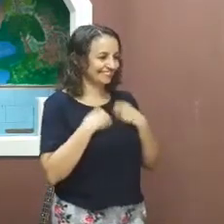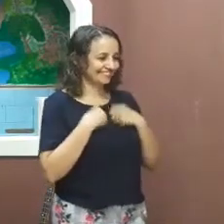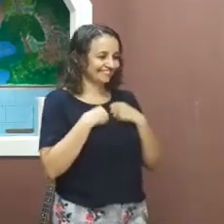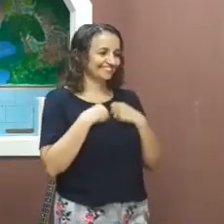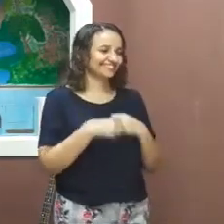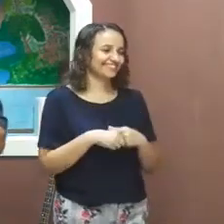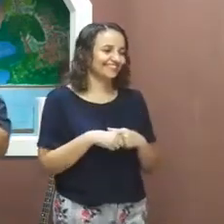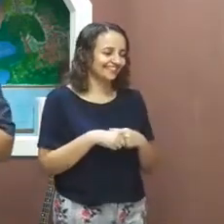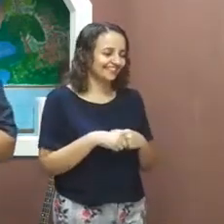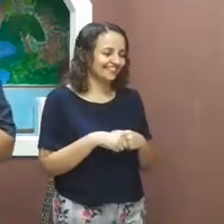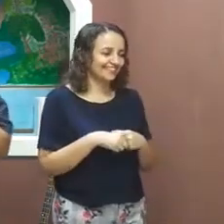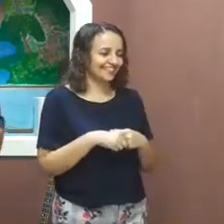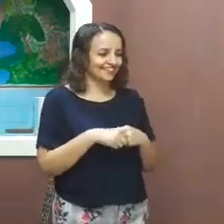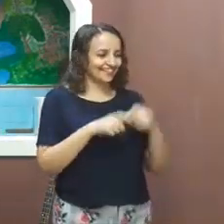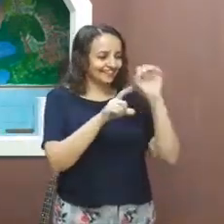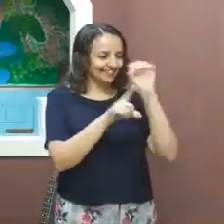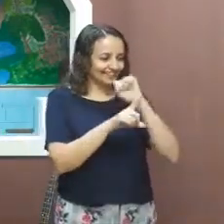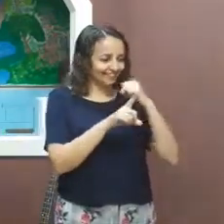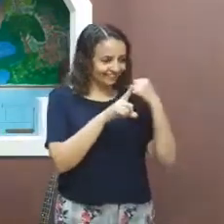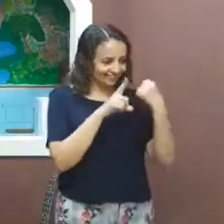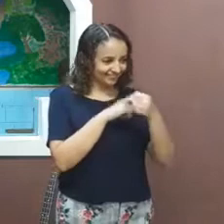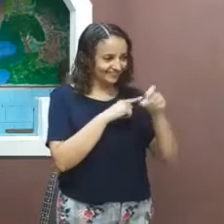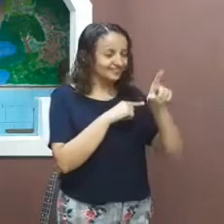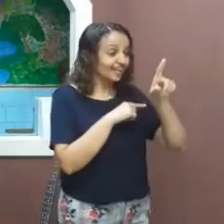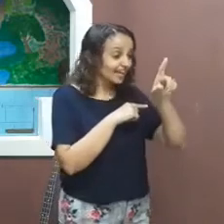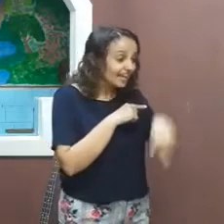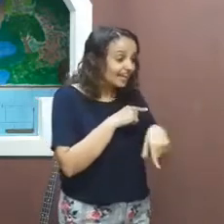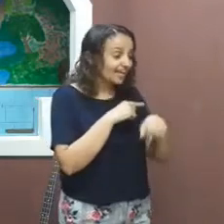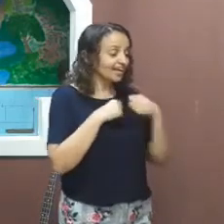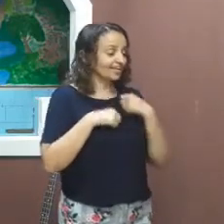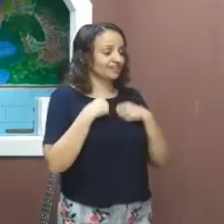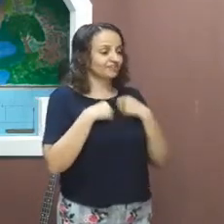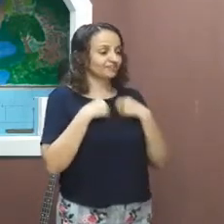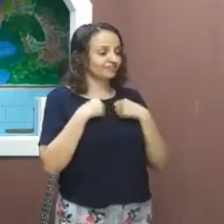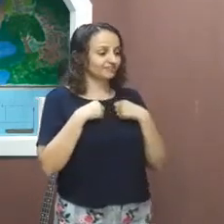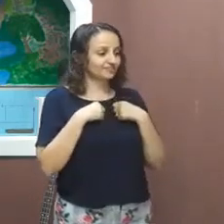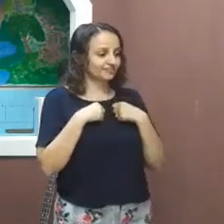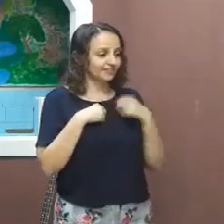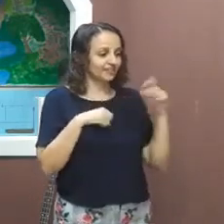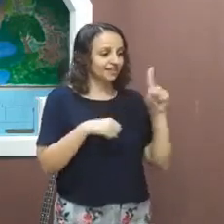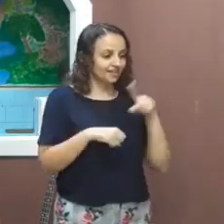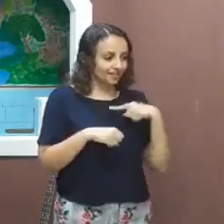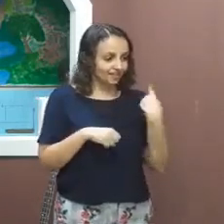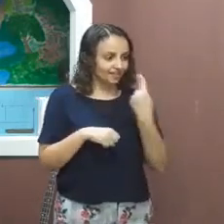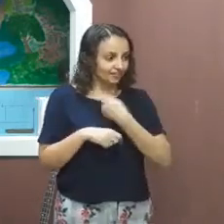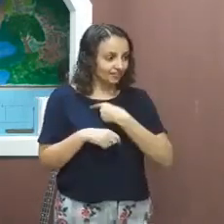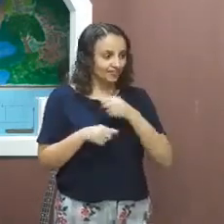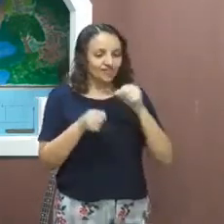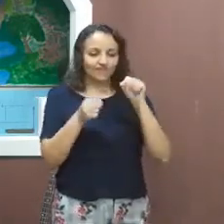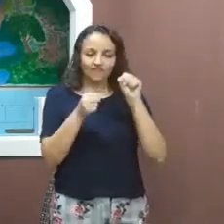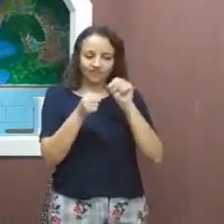A nossa sociedade é tão ansiosa que a gente criou um negócio para pagar a nossa morte.